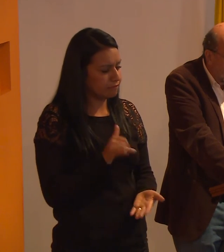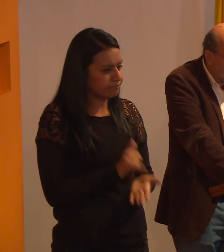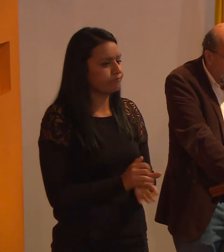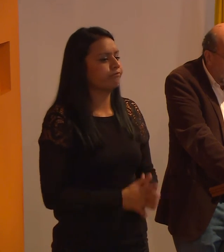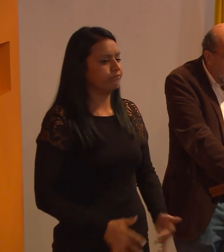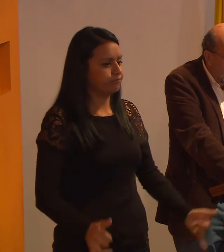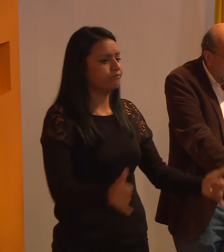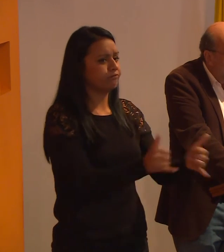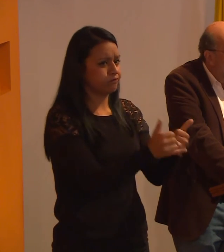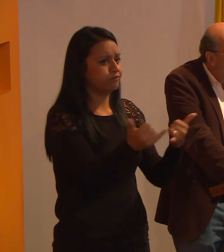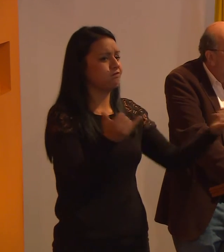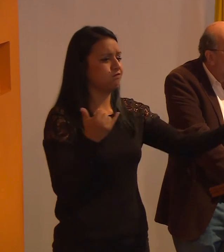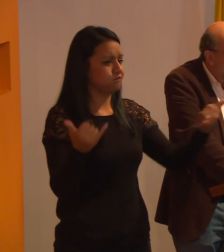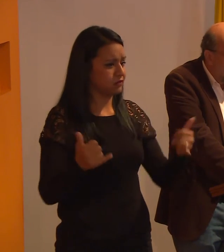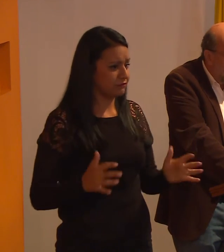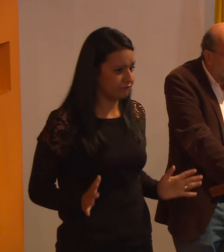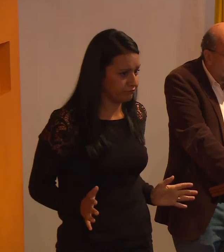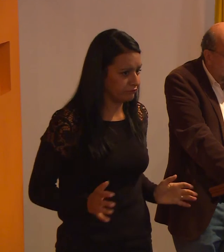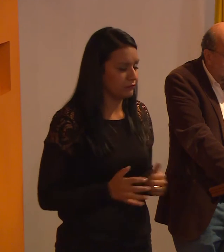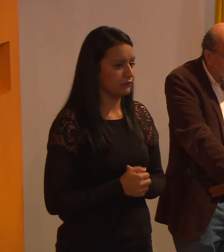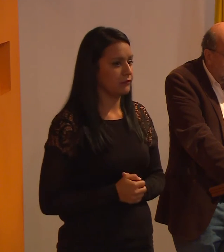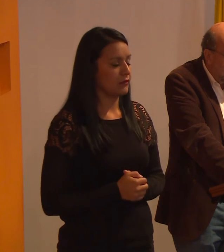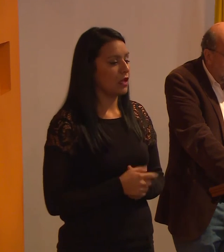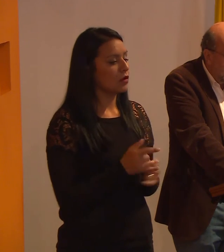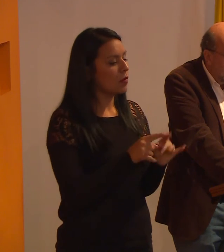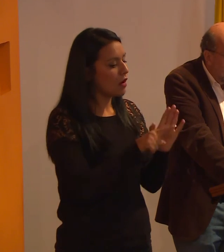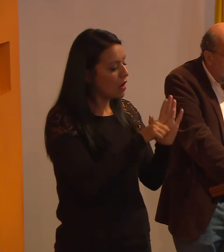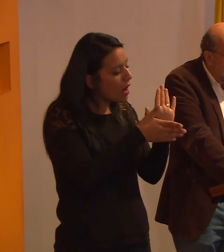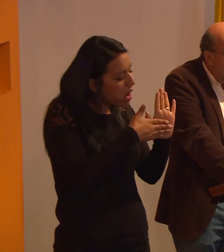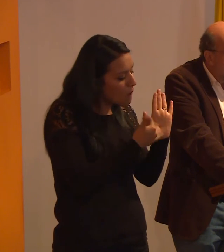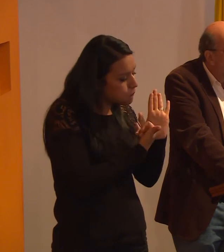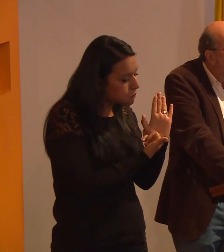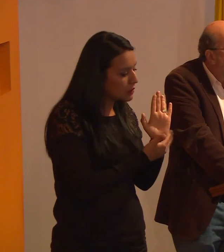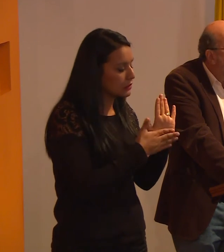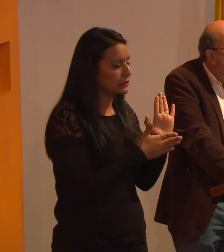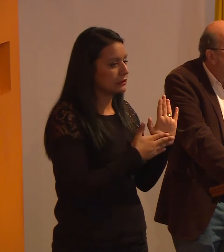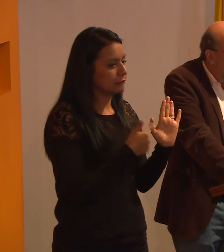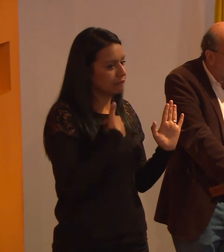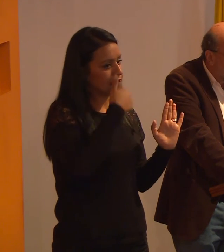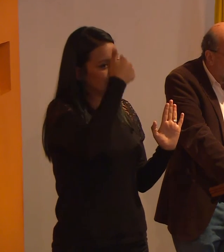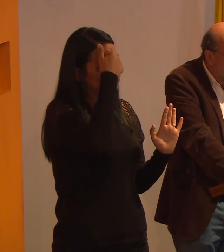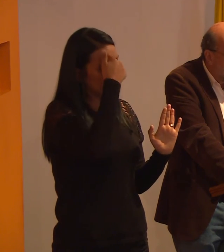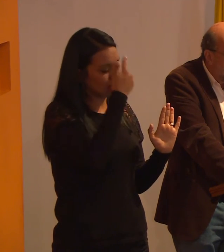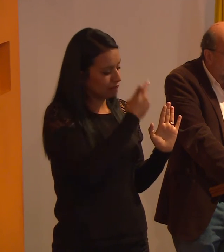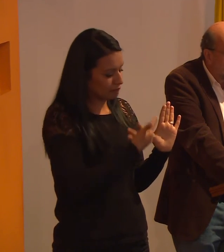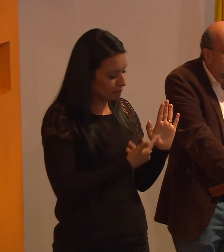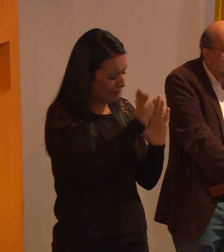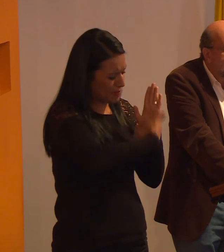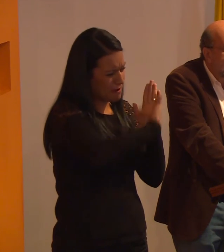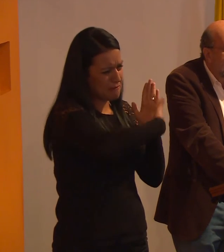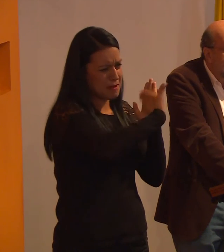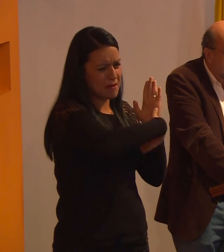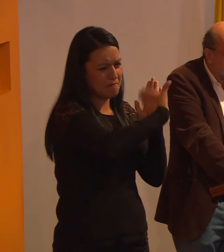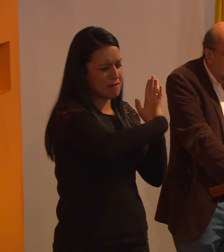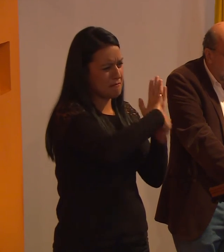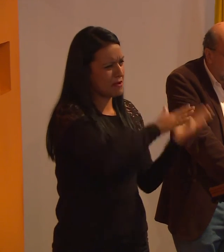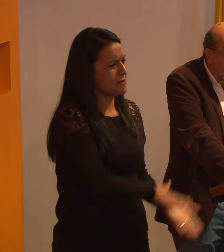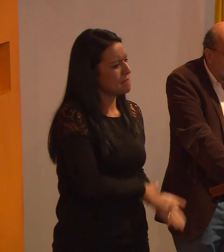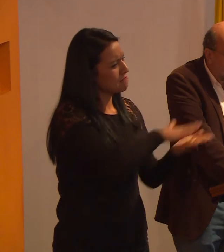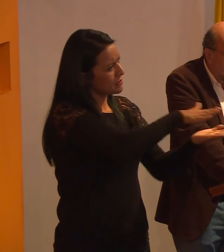realidad. Queda como constancia la ingente cantidad de documentos